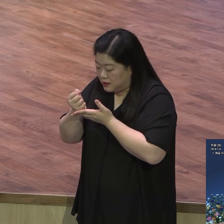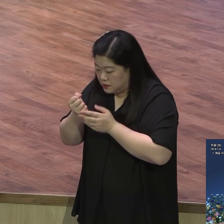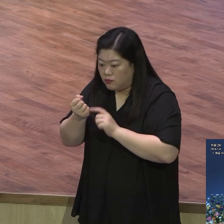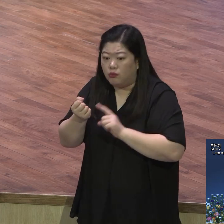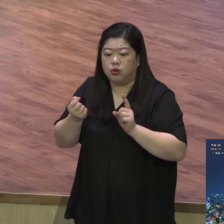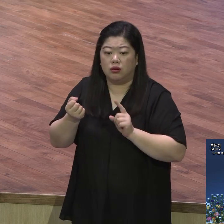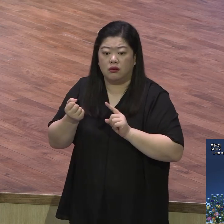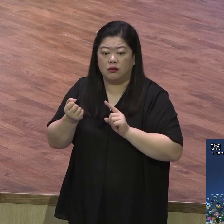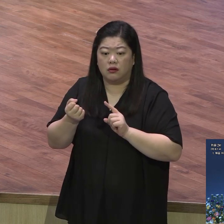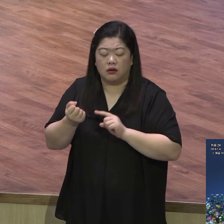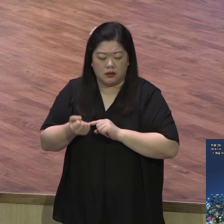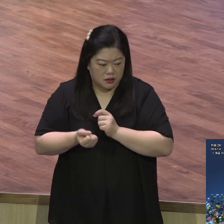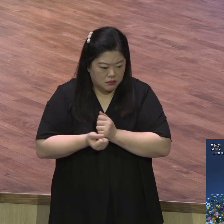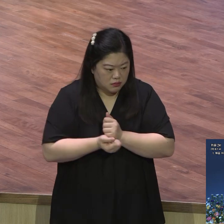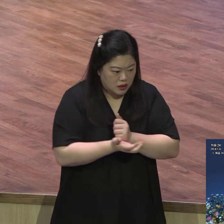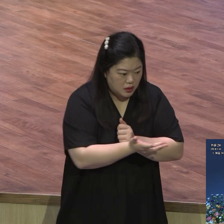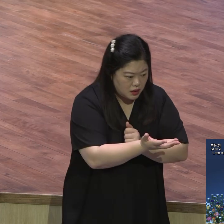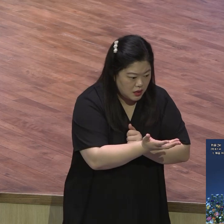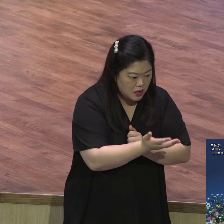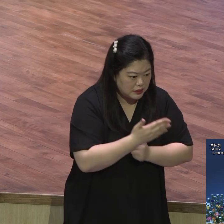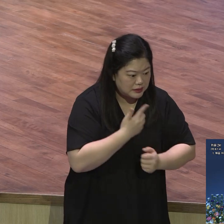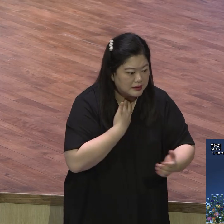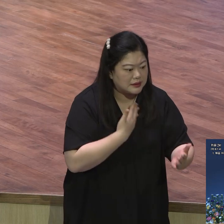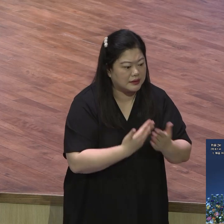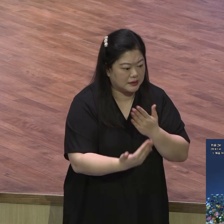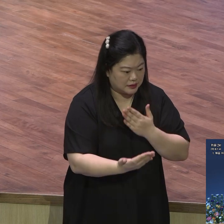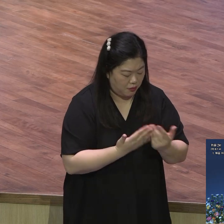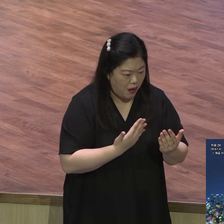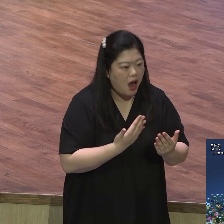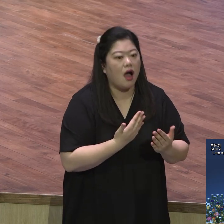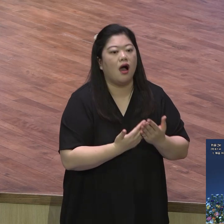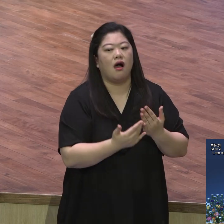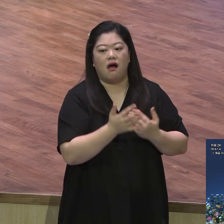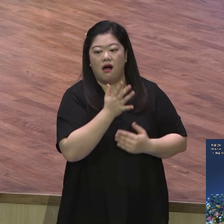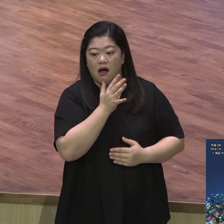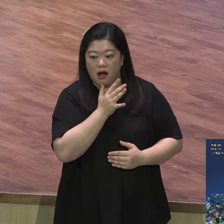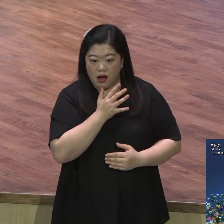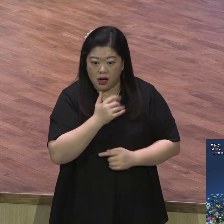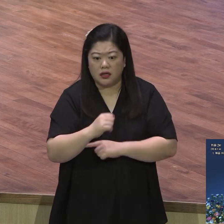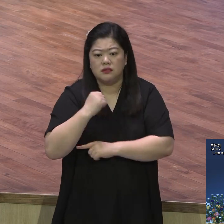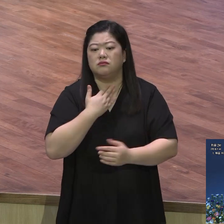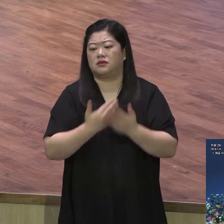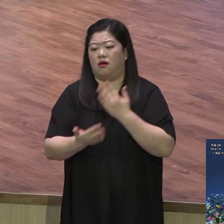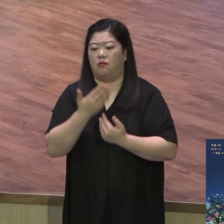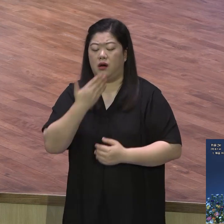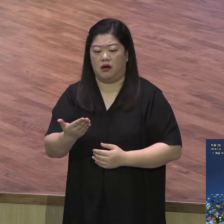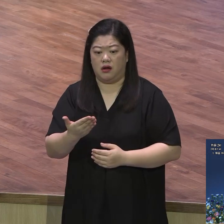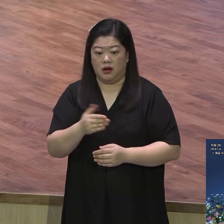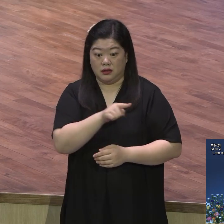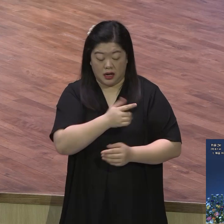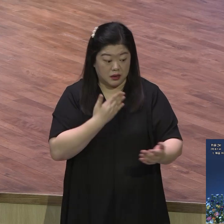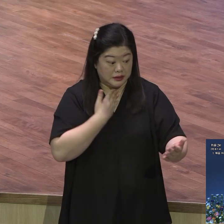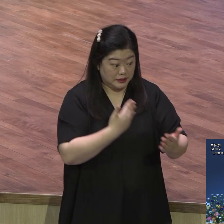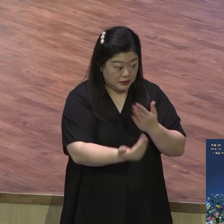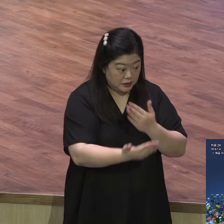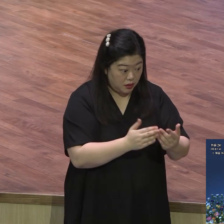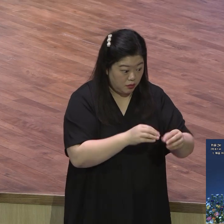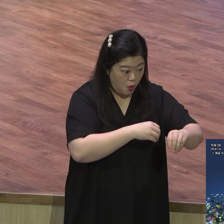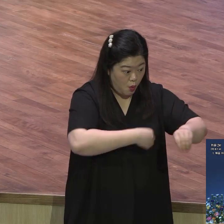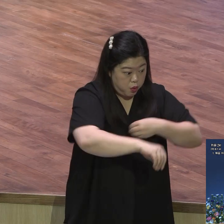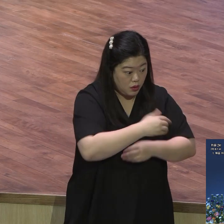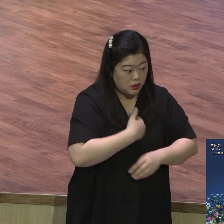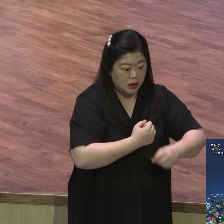그래서 다시 그듬마다 재창조된 살아갈 힘을 얻는 내가 포기하려고 했는데